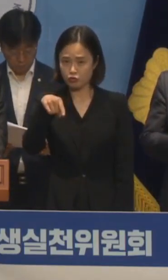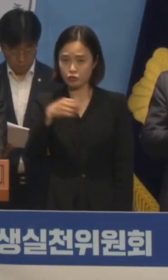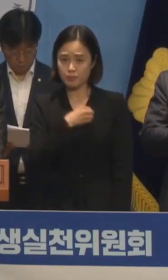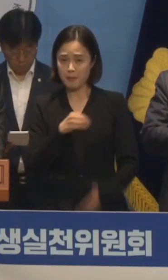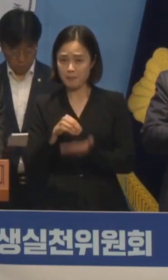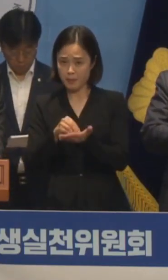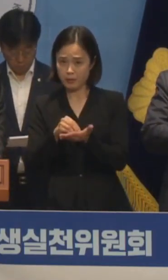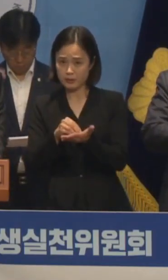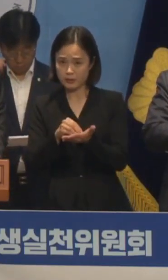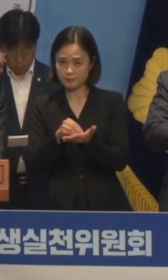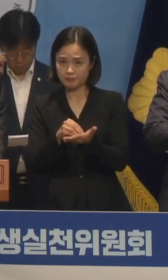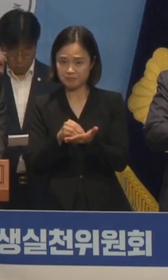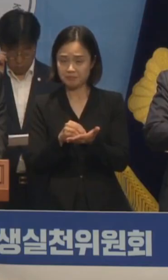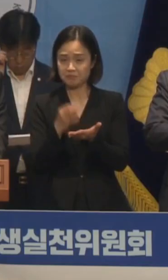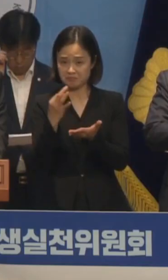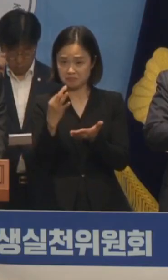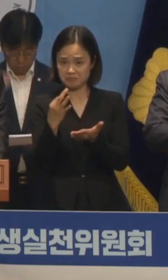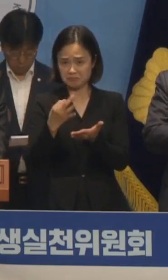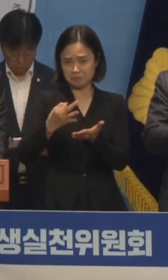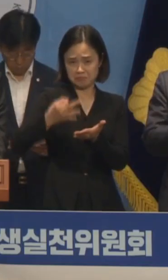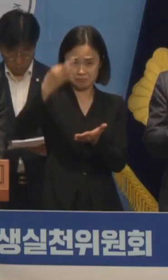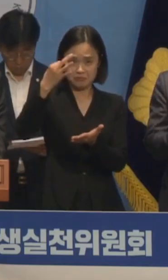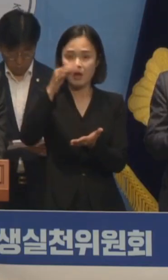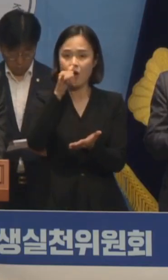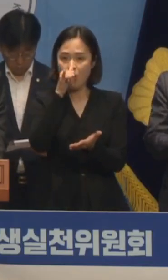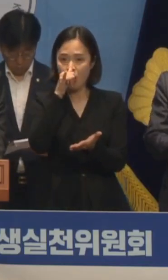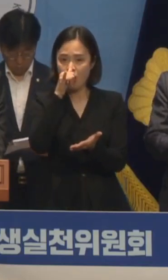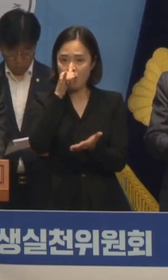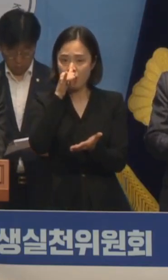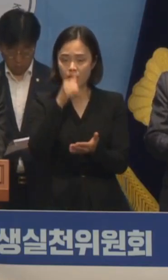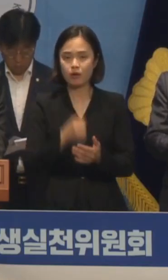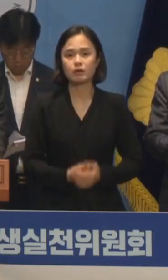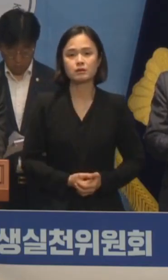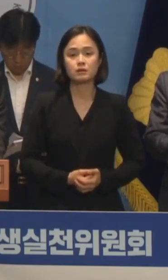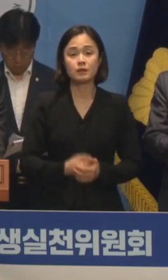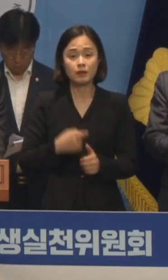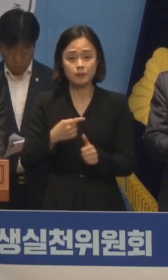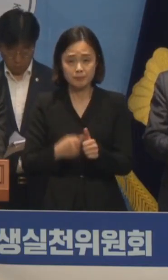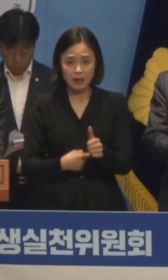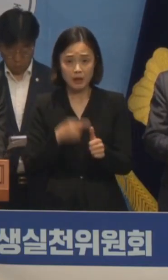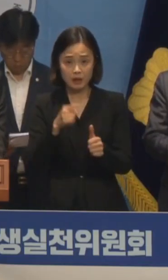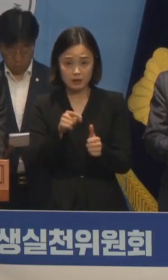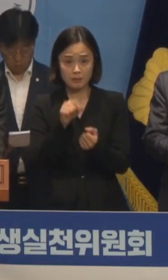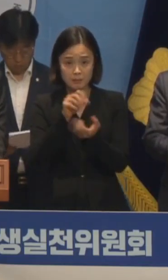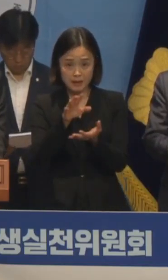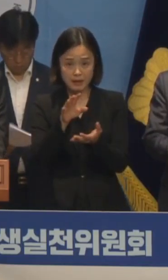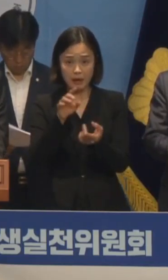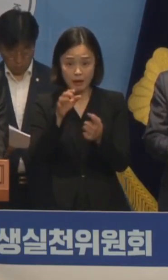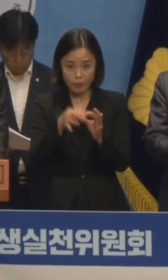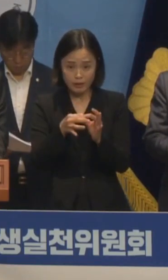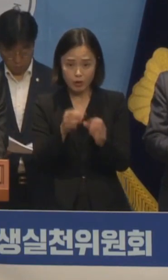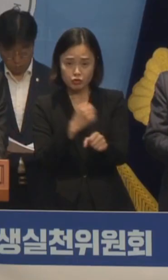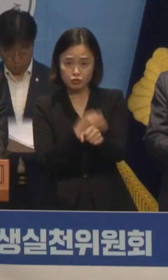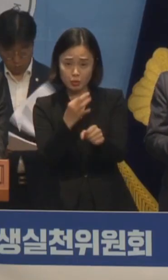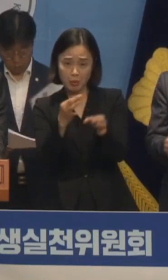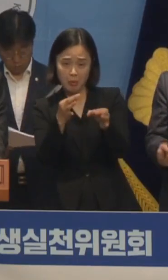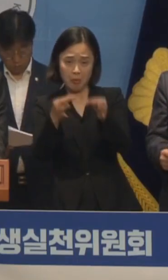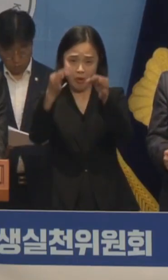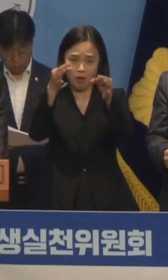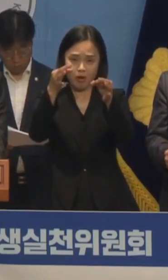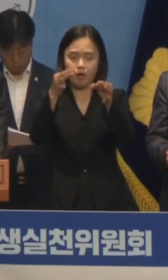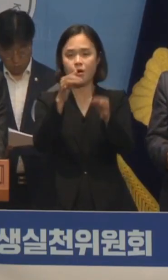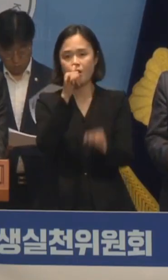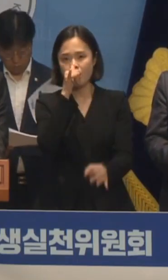순식간에 배달앱 시장의 점유율을 끌어올리고 있다. 후발 주자인 쿠팡의 공격적인 무료